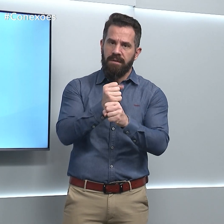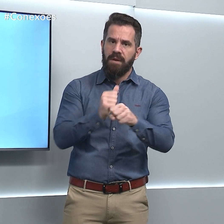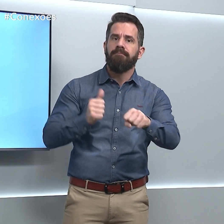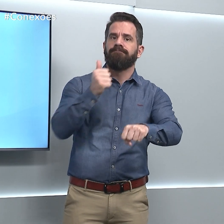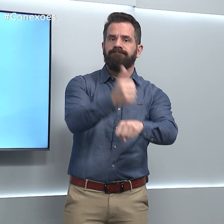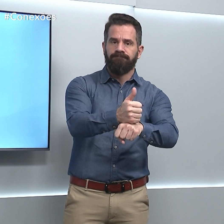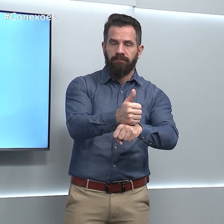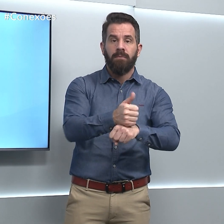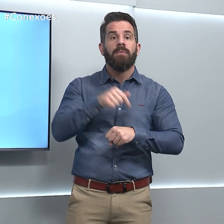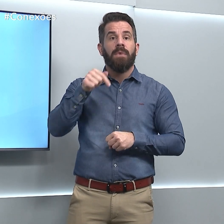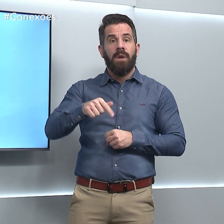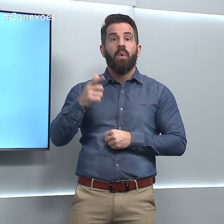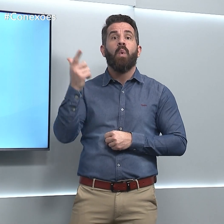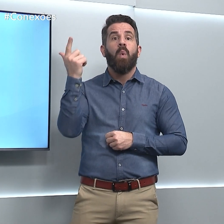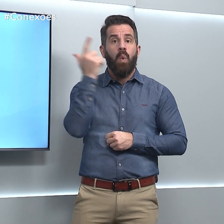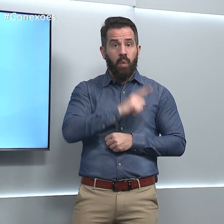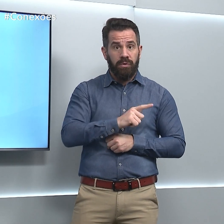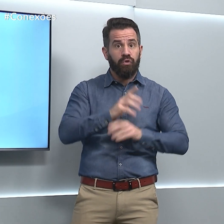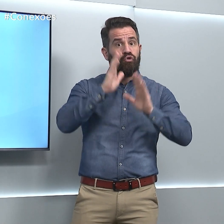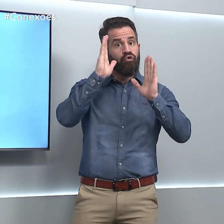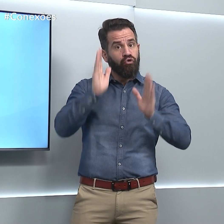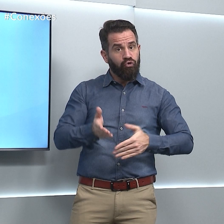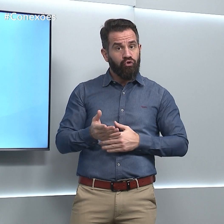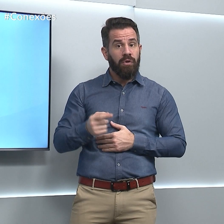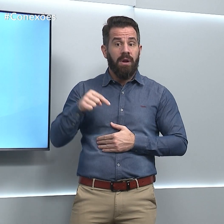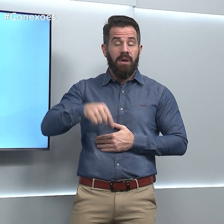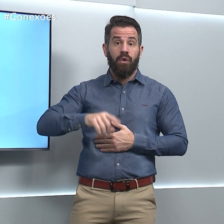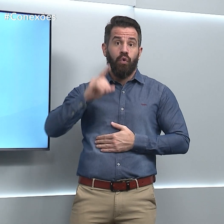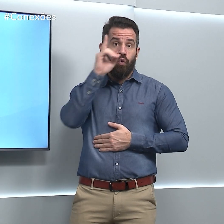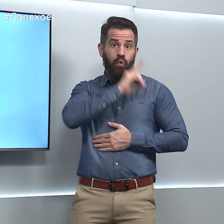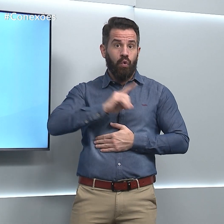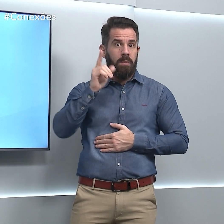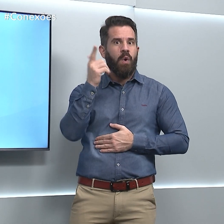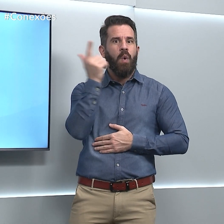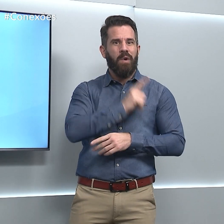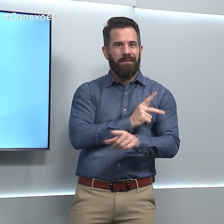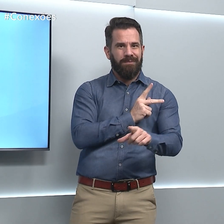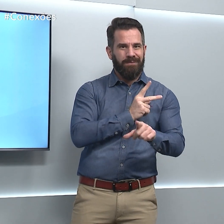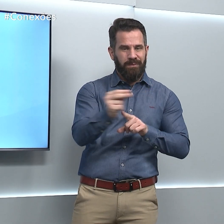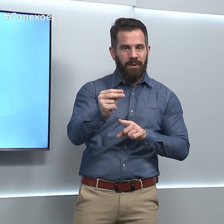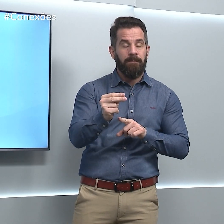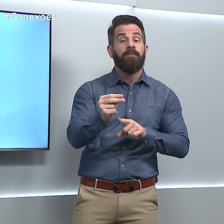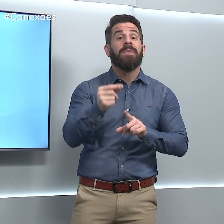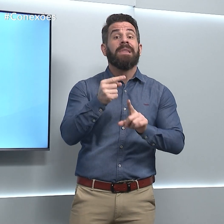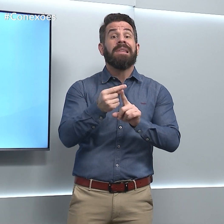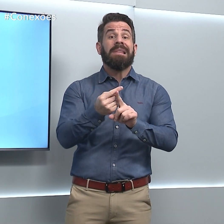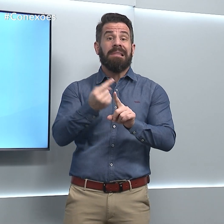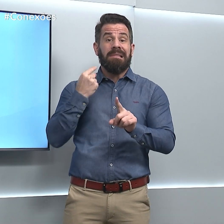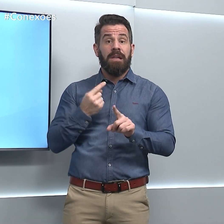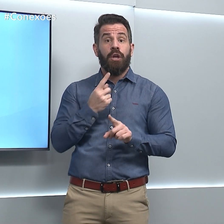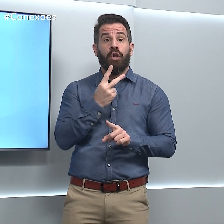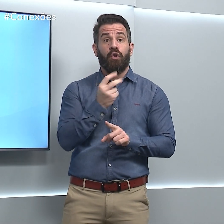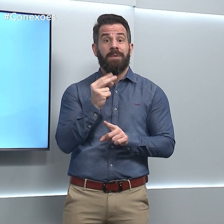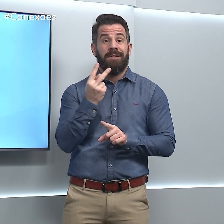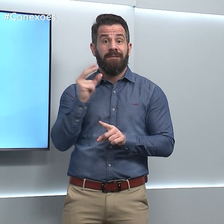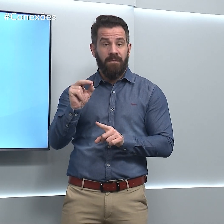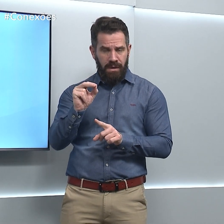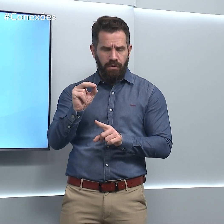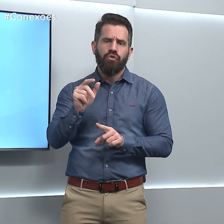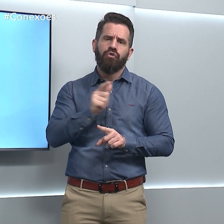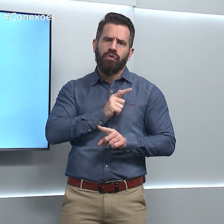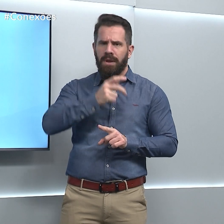eleições em segundo turno nesse domingo. E no pleito anterior, realizado em 2020, o pleito